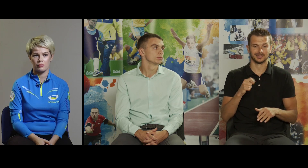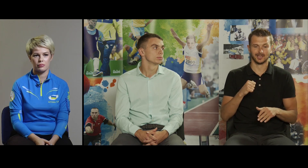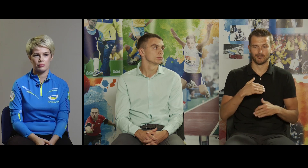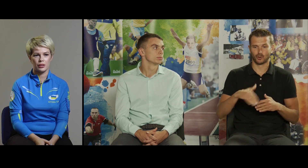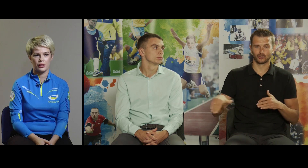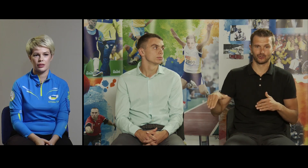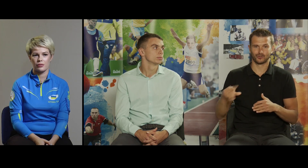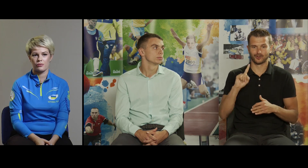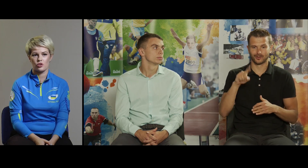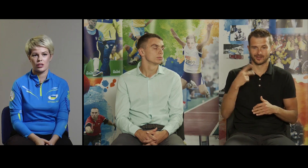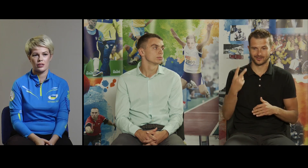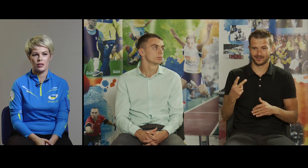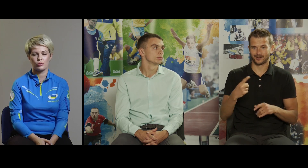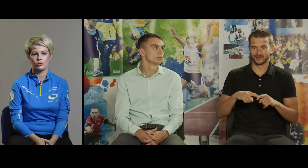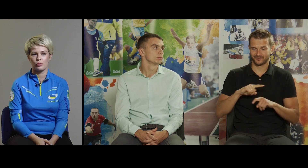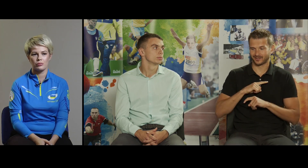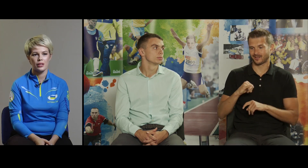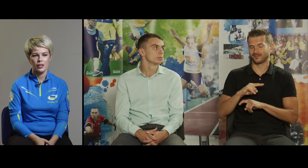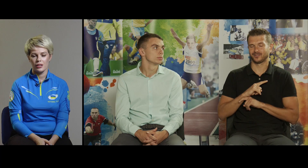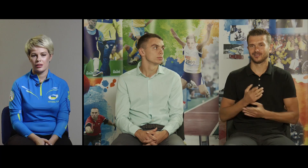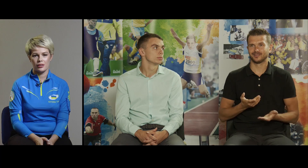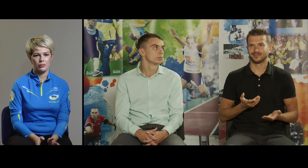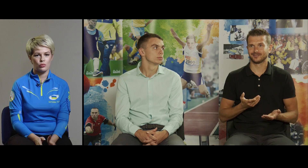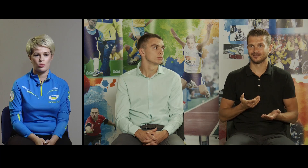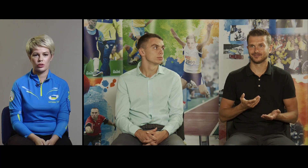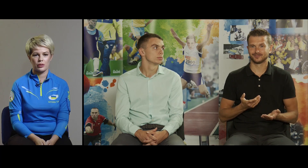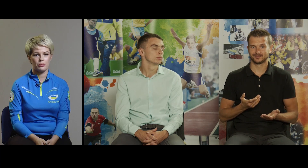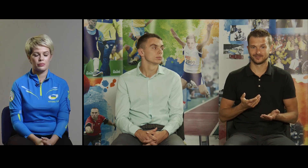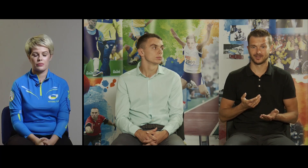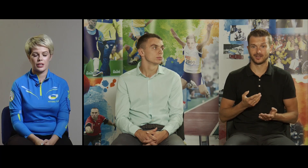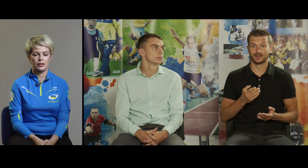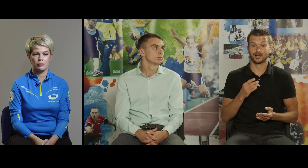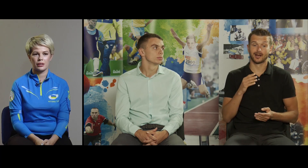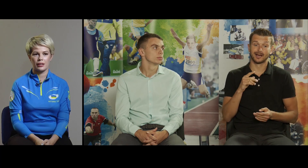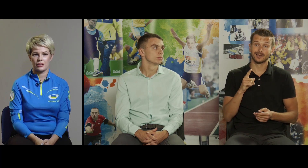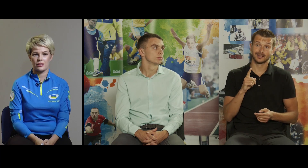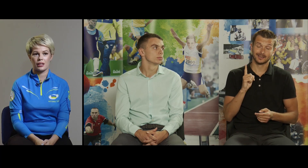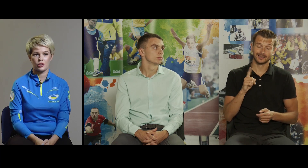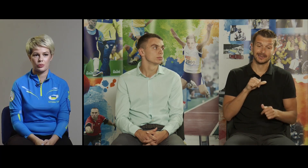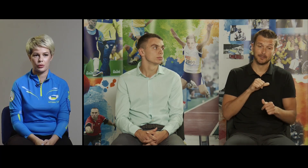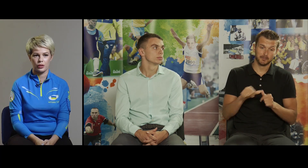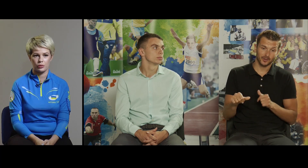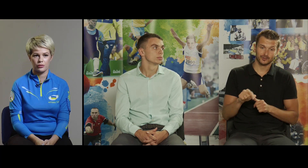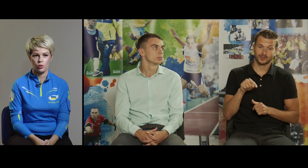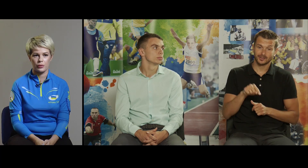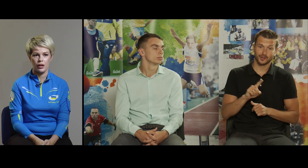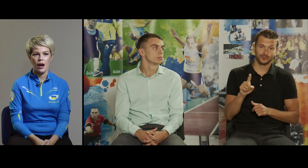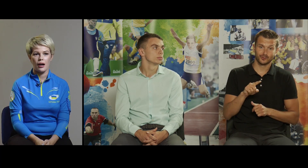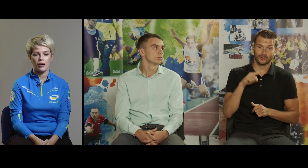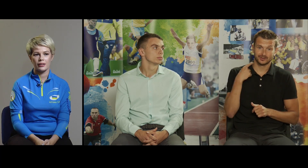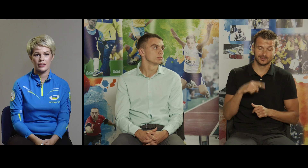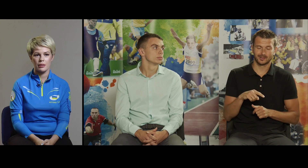все. Ми вже за бортом і можемо не взяти медалі взагалі чемпіонату